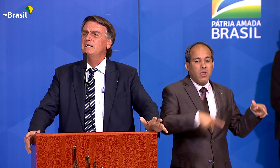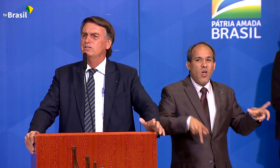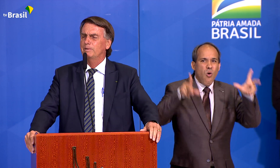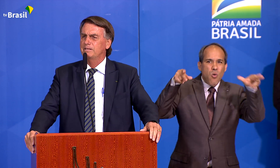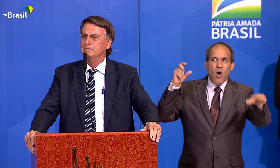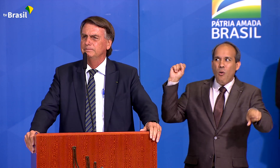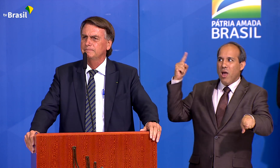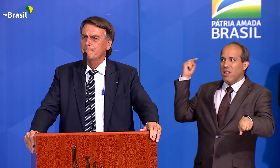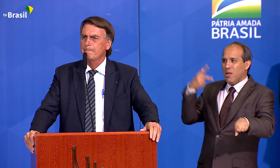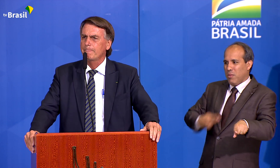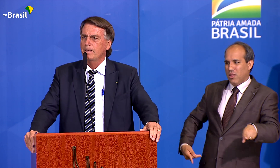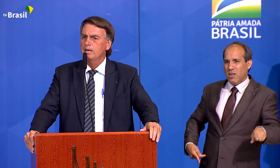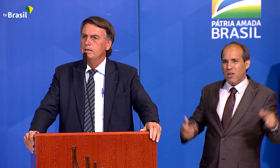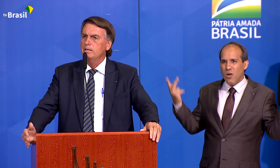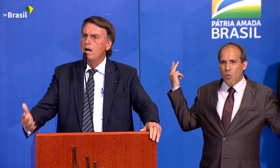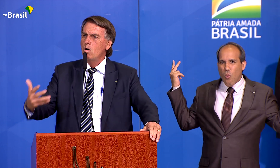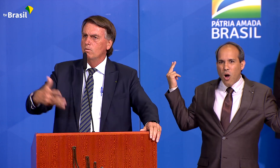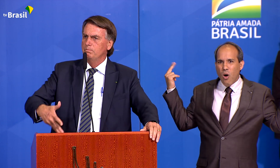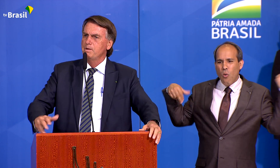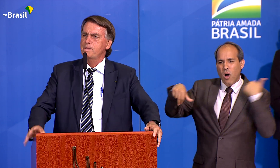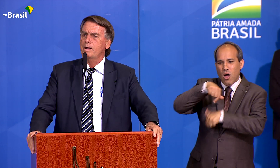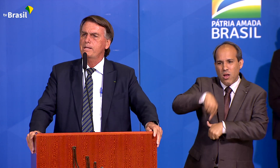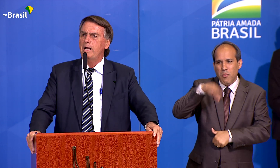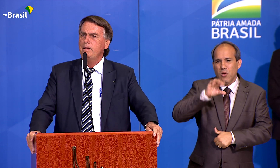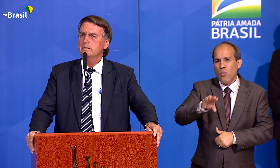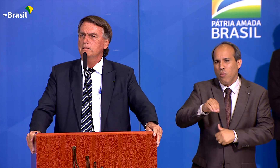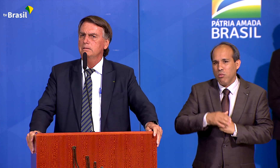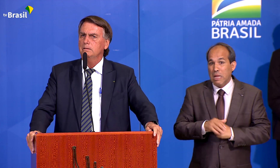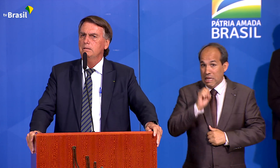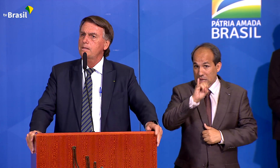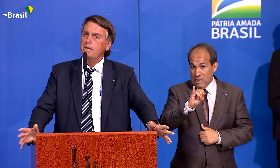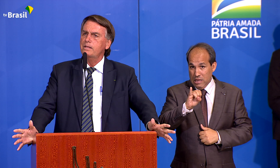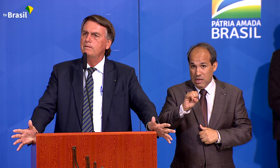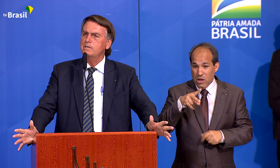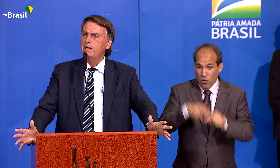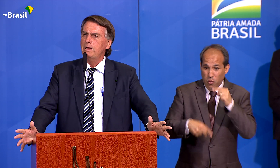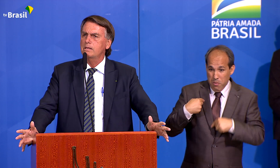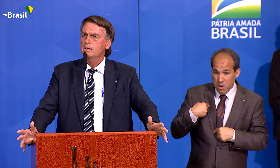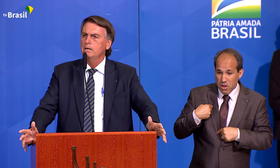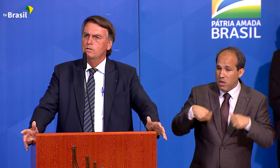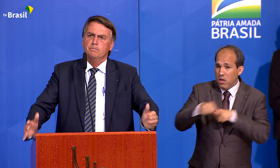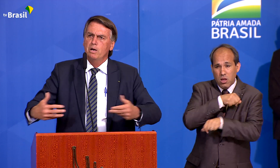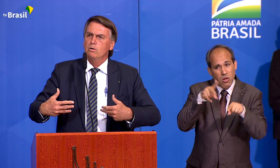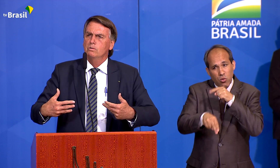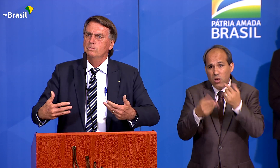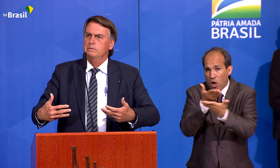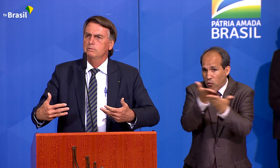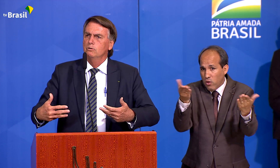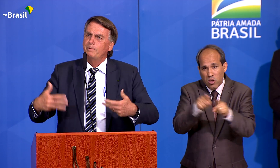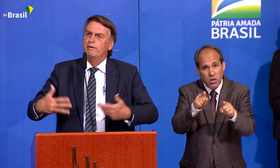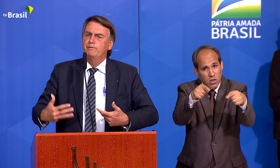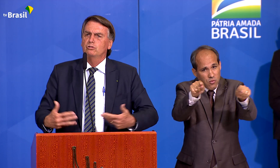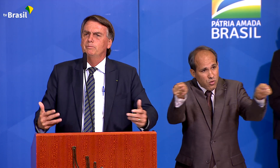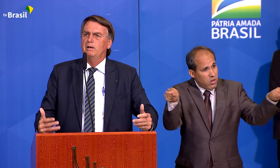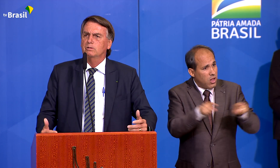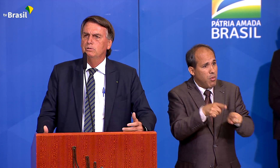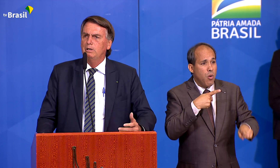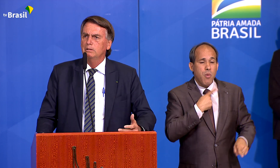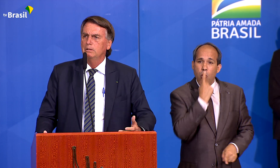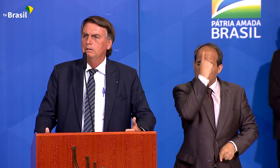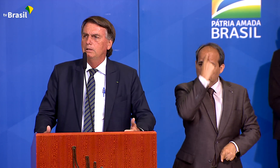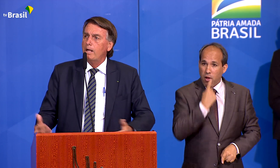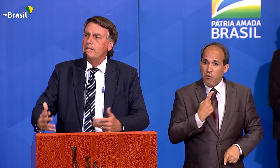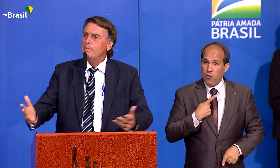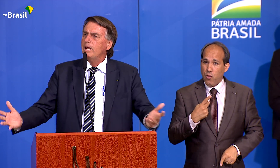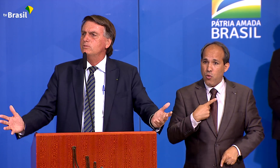como é que está aí o Brasil tchau me esquece a ser vocês que o meu o perfil